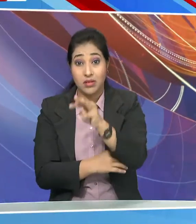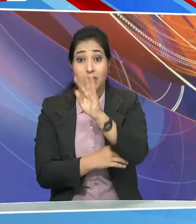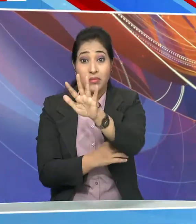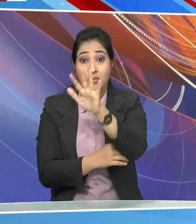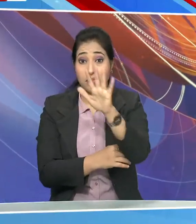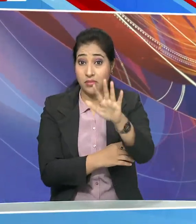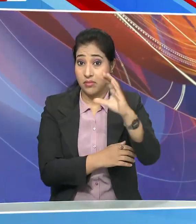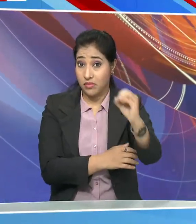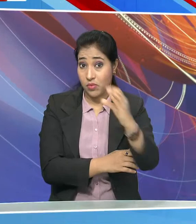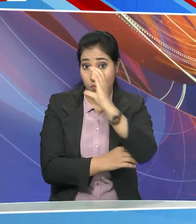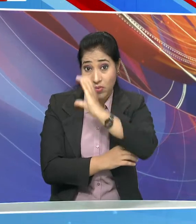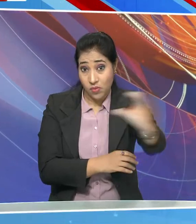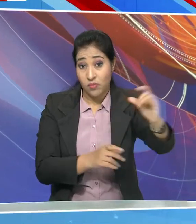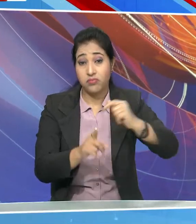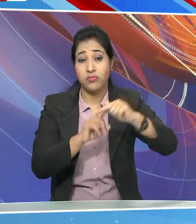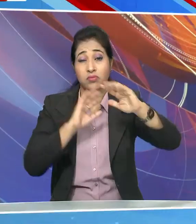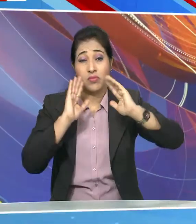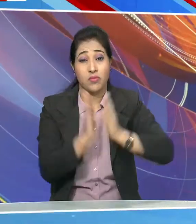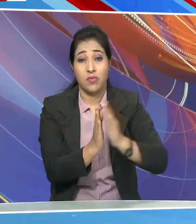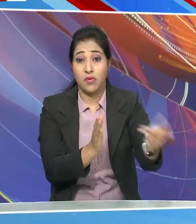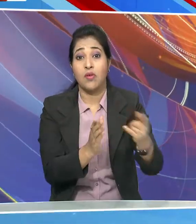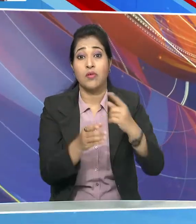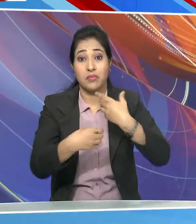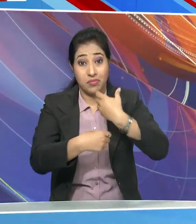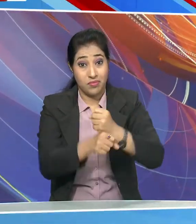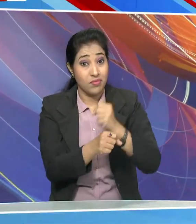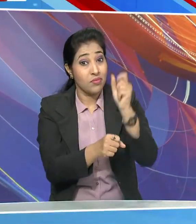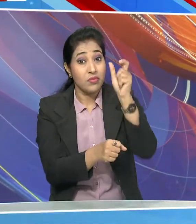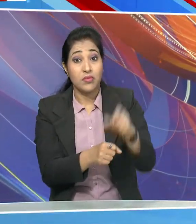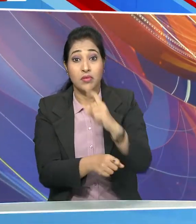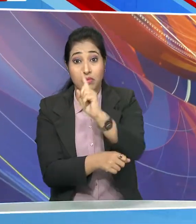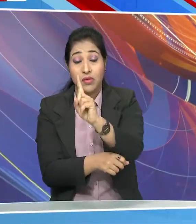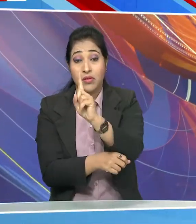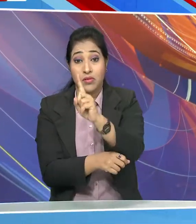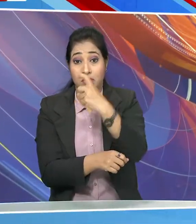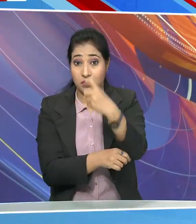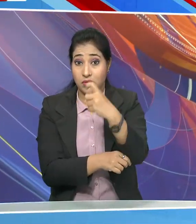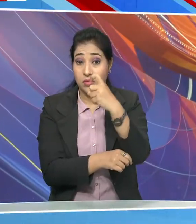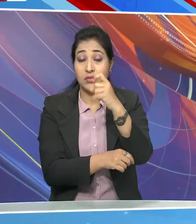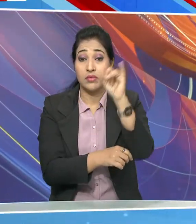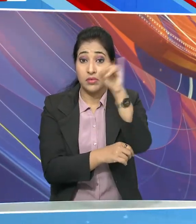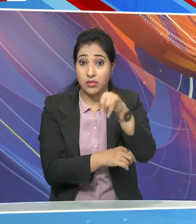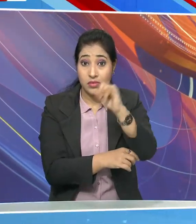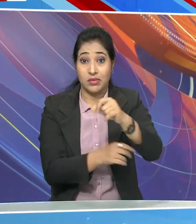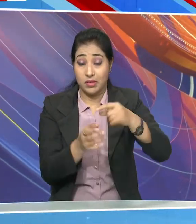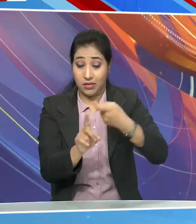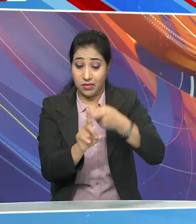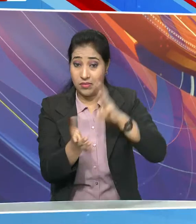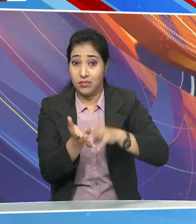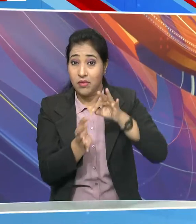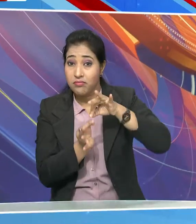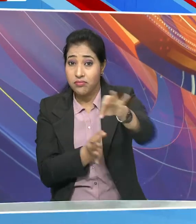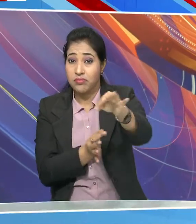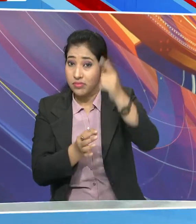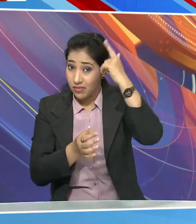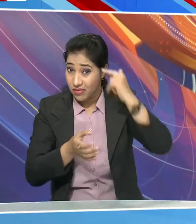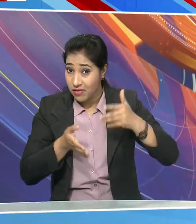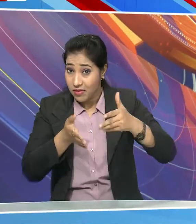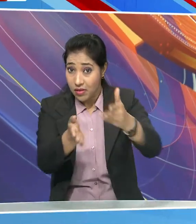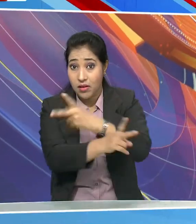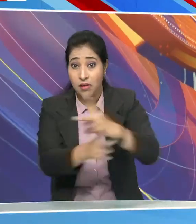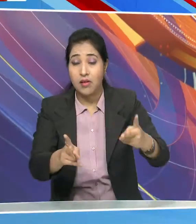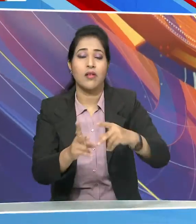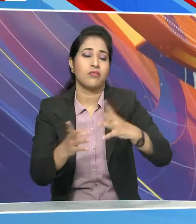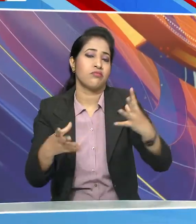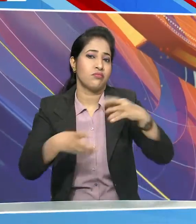5550 करोड़ रुपए की लागत से निर्मित की जान वाली 176 किमी लंबी राष्ट्रीय राजमार्ग परियोजनाएं शामिल